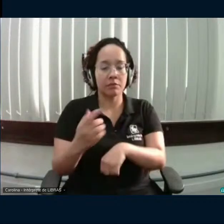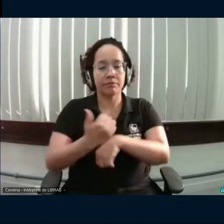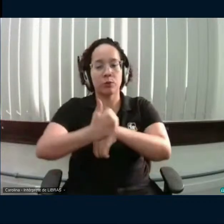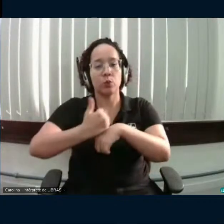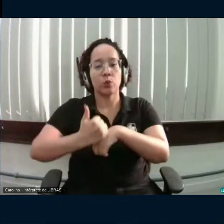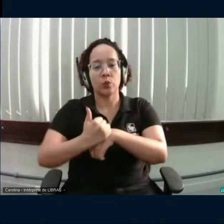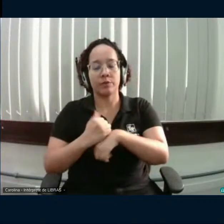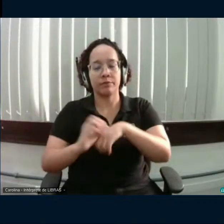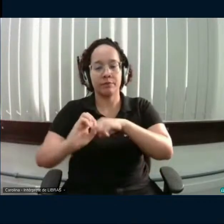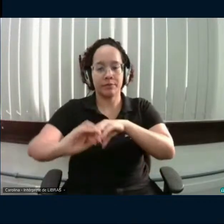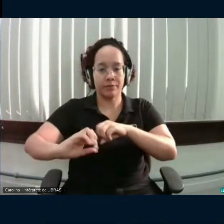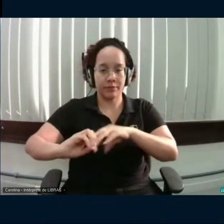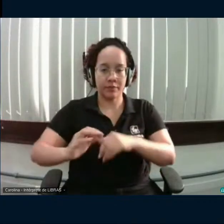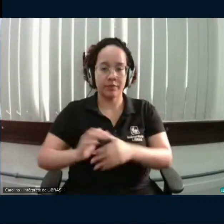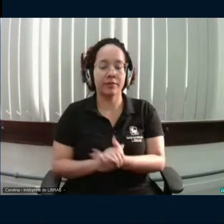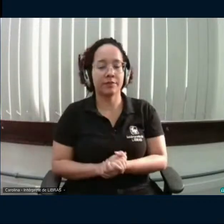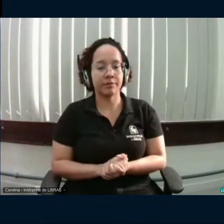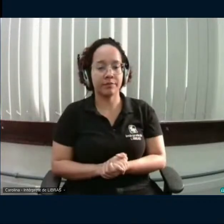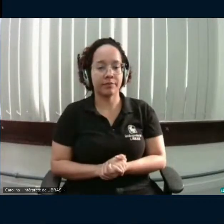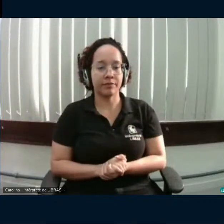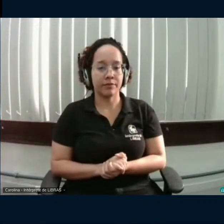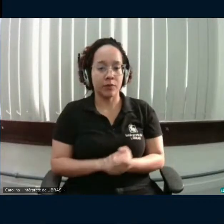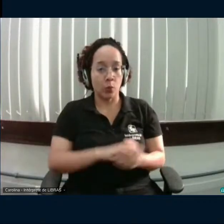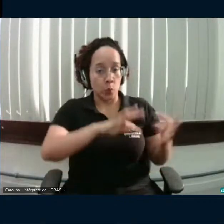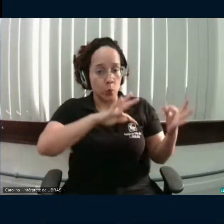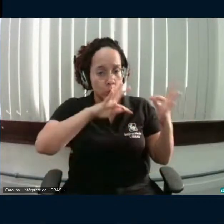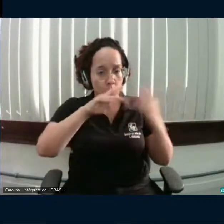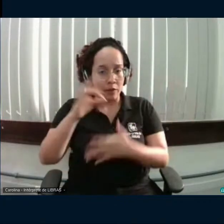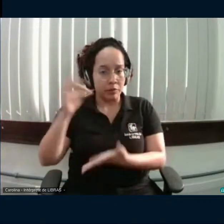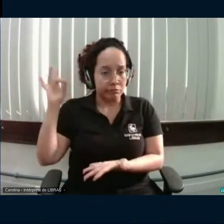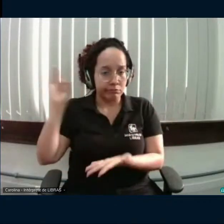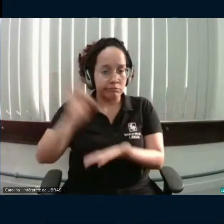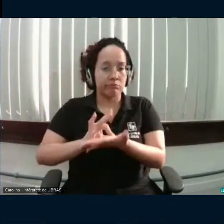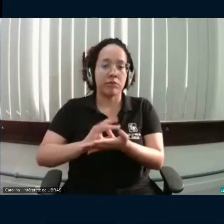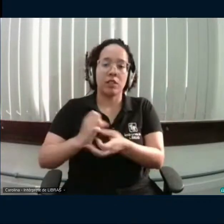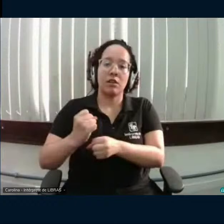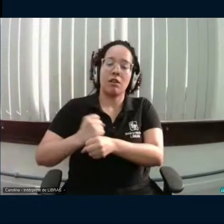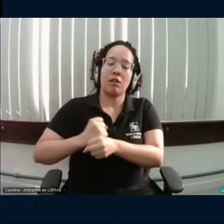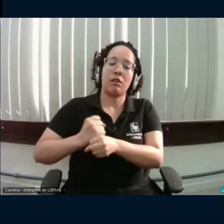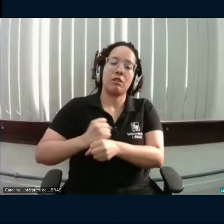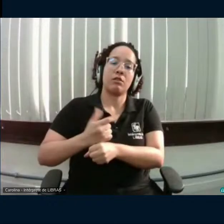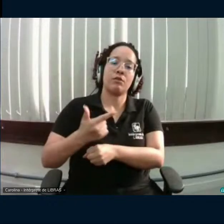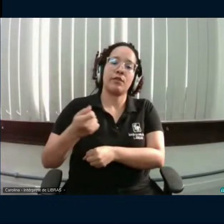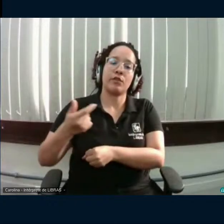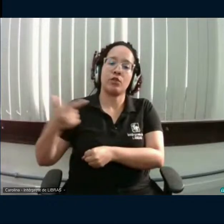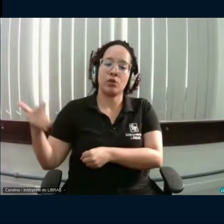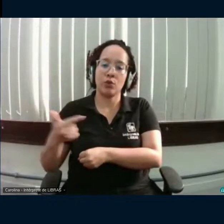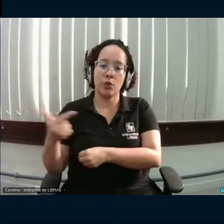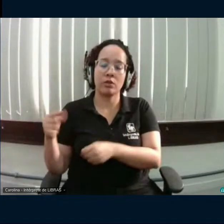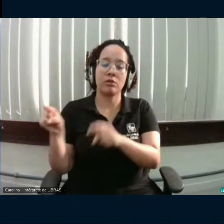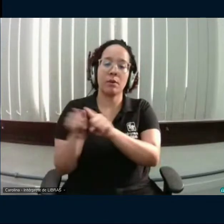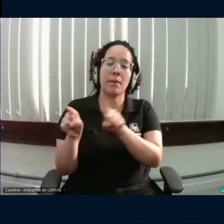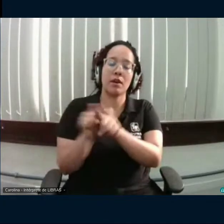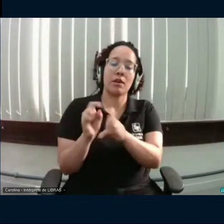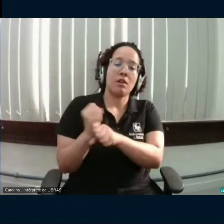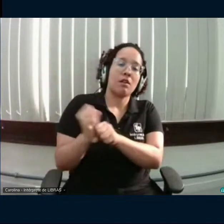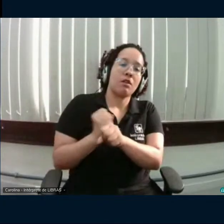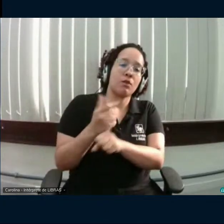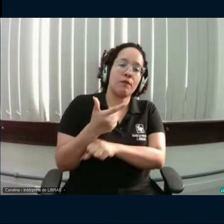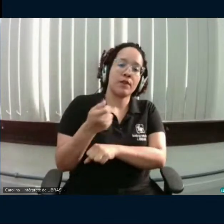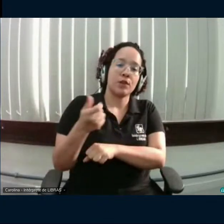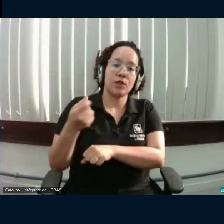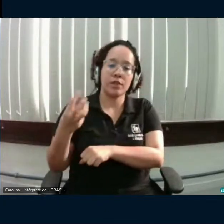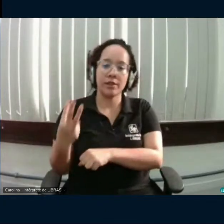distância. Então, isso tudo se efetiva em 2022 e 2023, quando nós